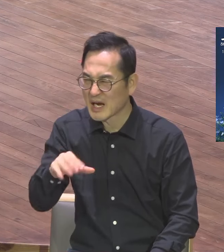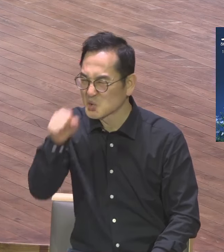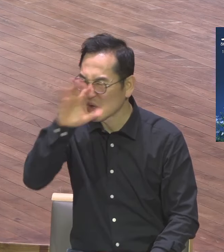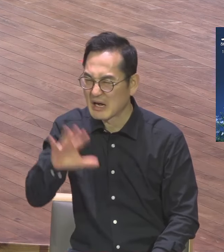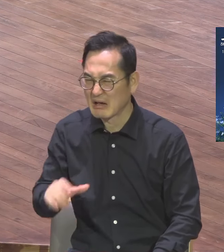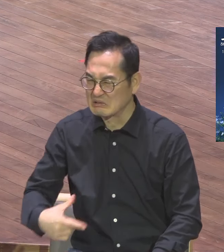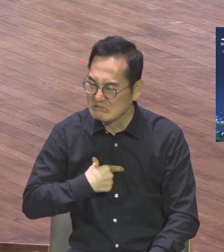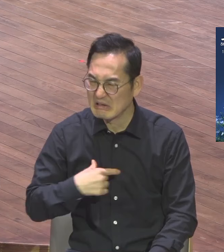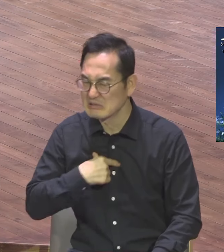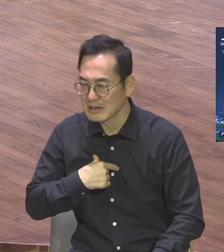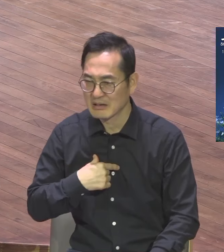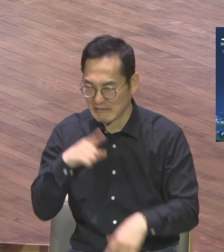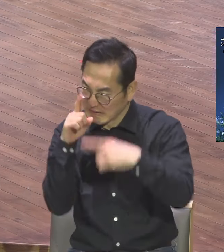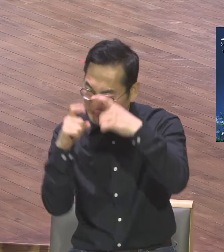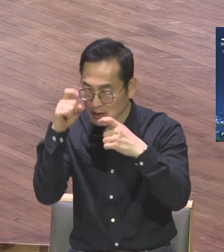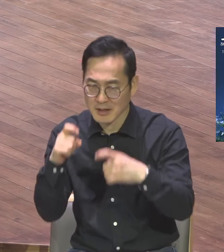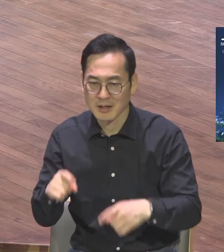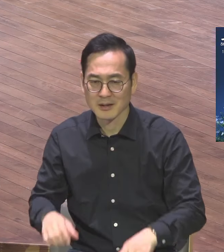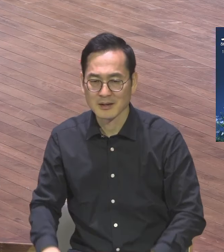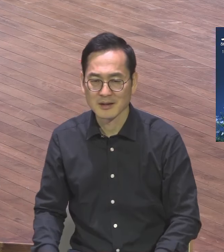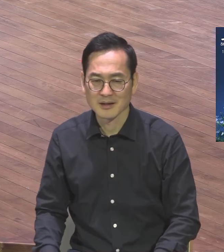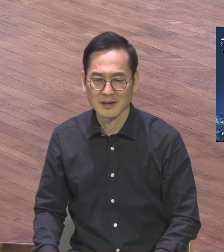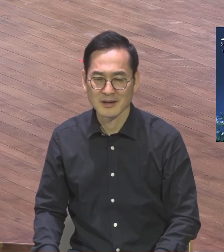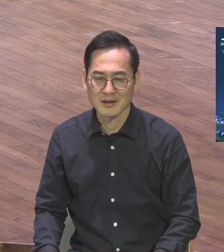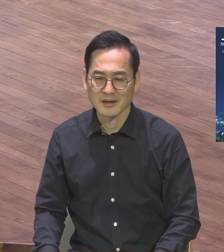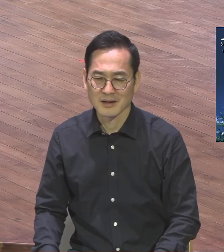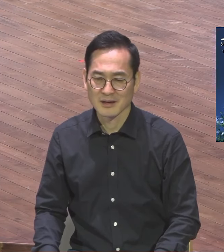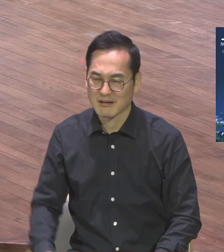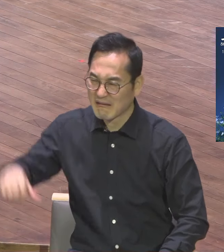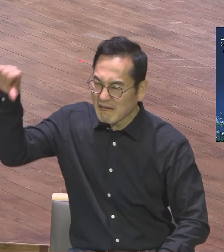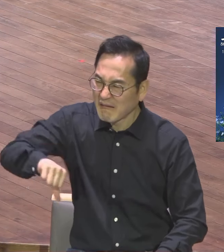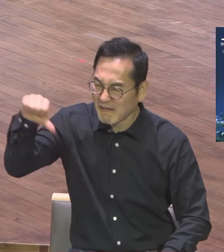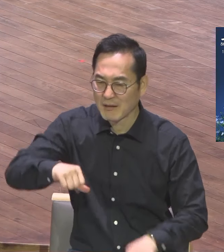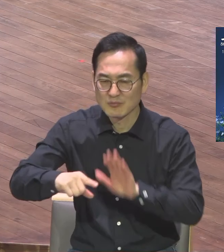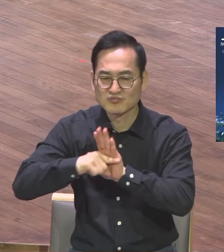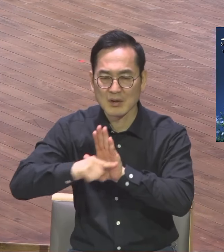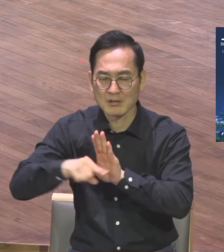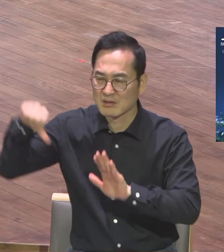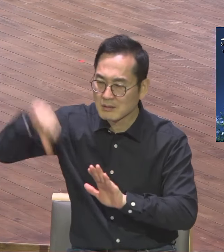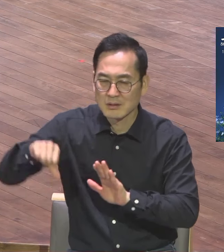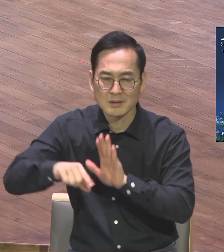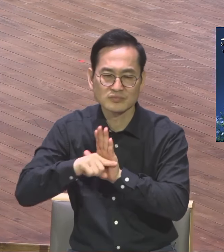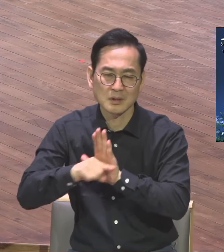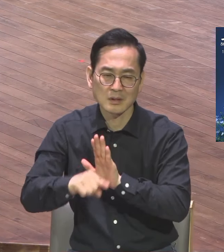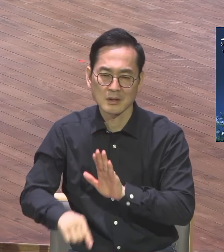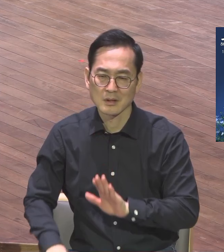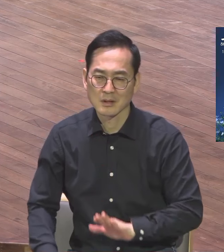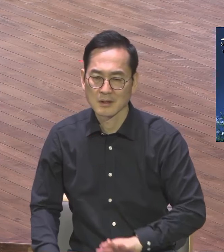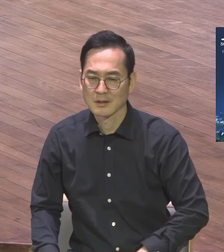초를 쳐. 축제 잔치집에 초를 쳐. 초치는 짓만 해.